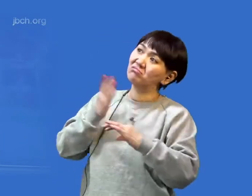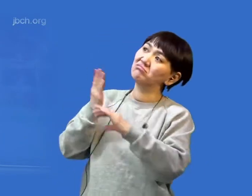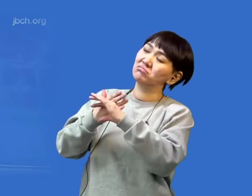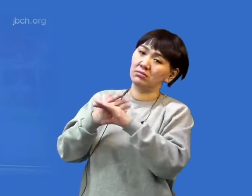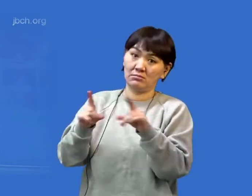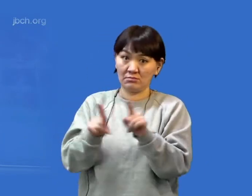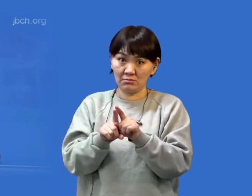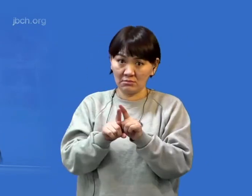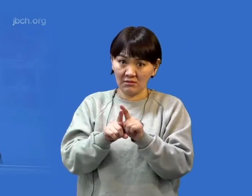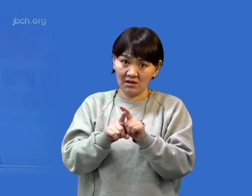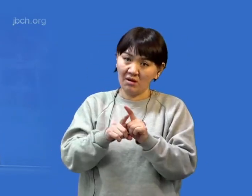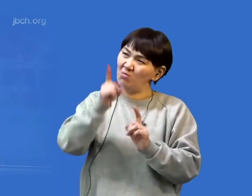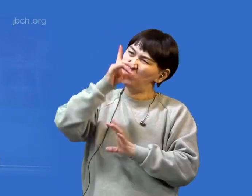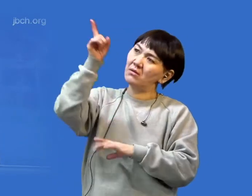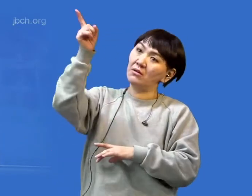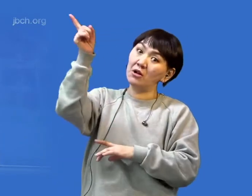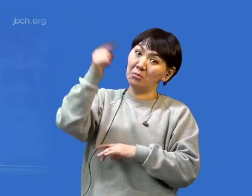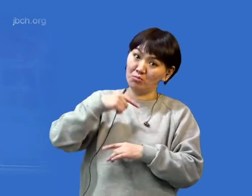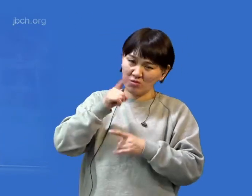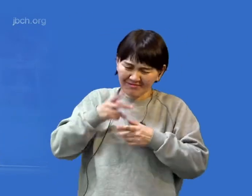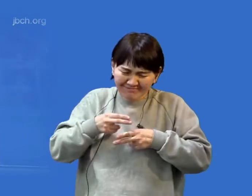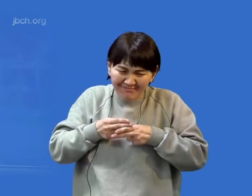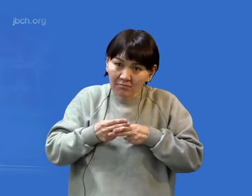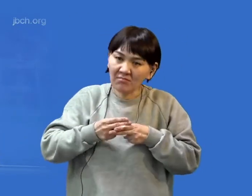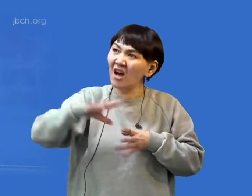Бурхныг тэд нэр заграгаад байв.